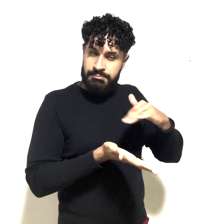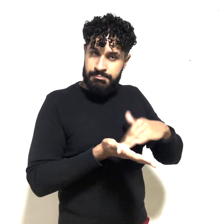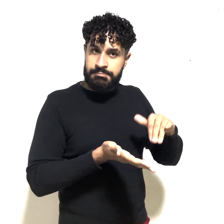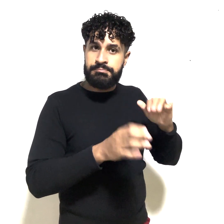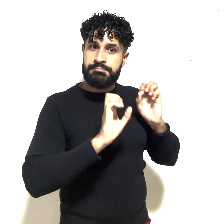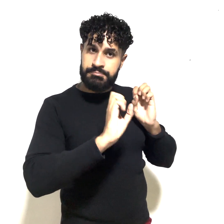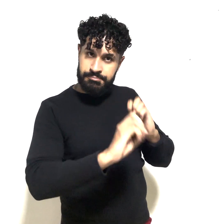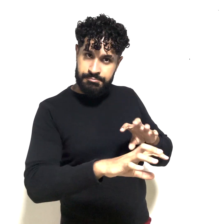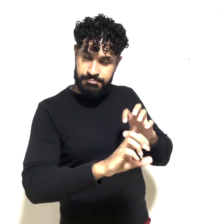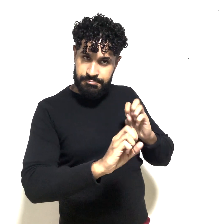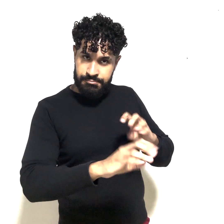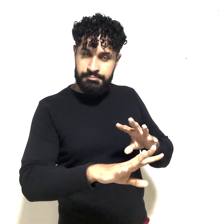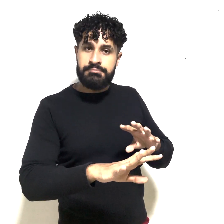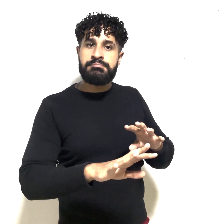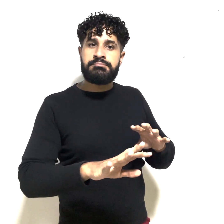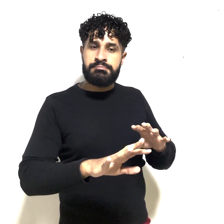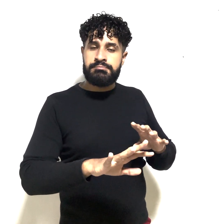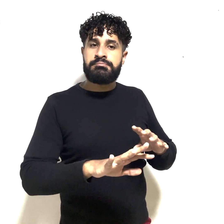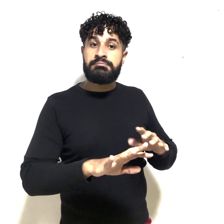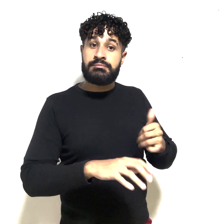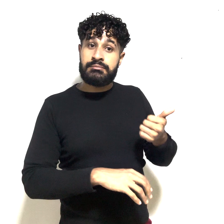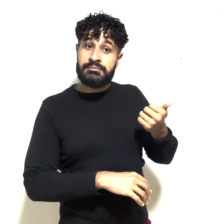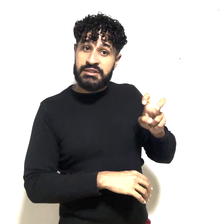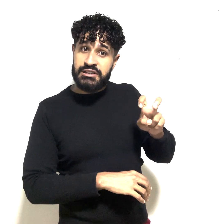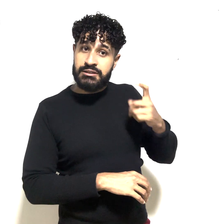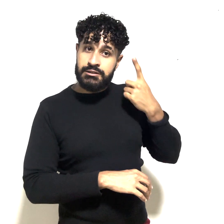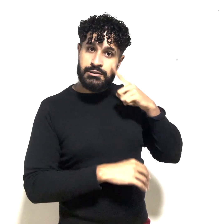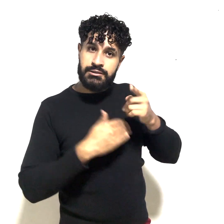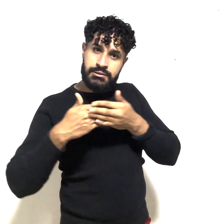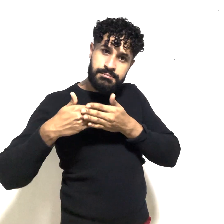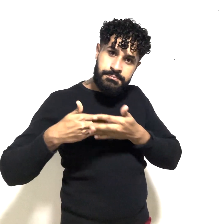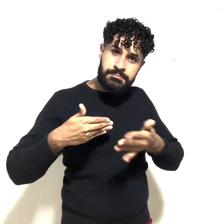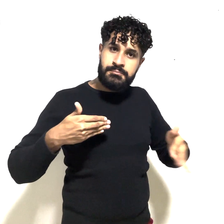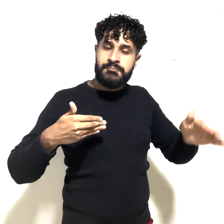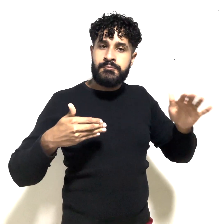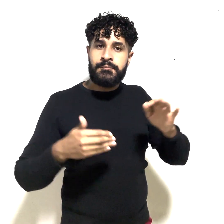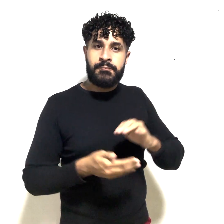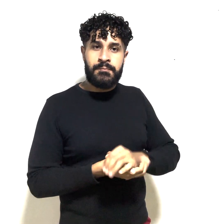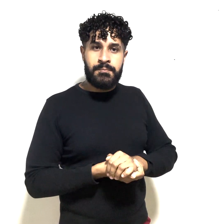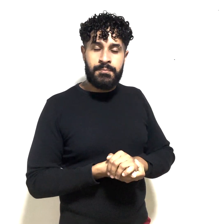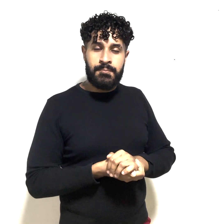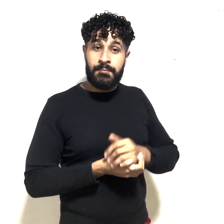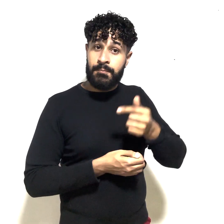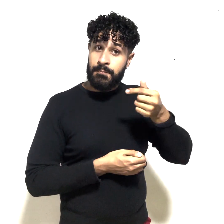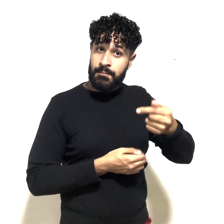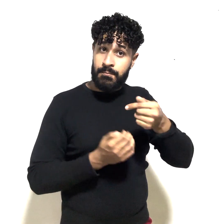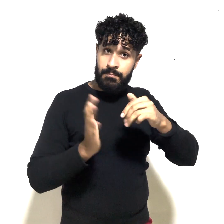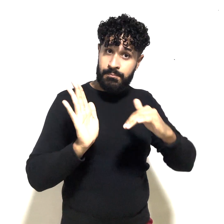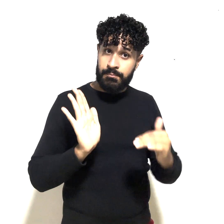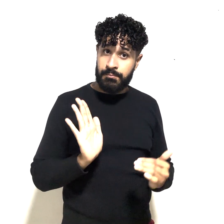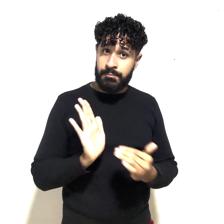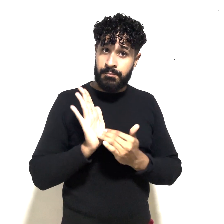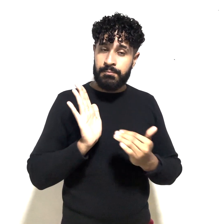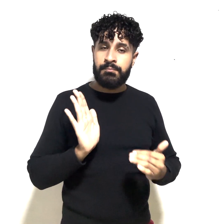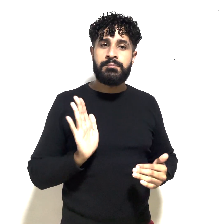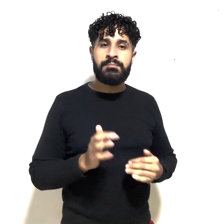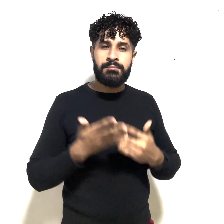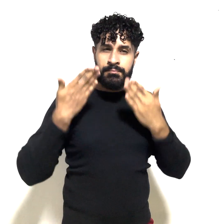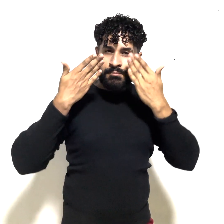de Educação para 15 dias corridos sétimo item apresentação de